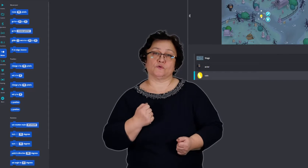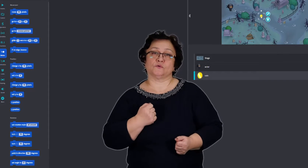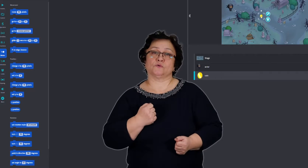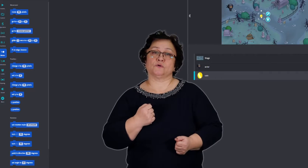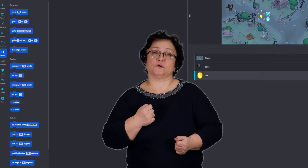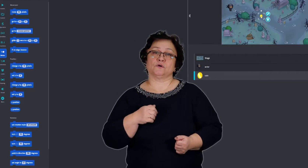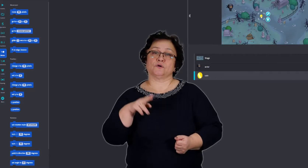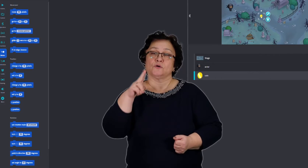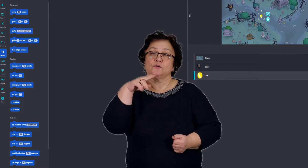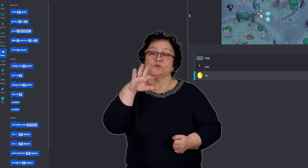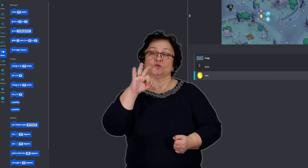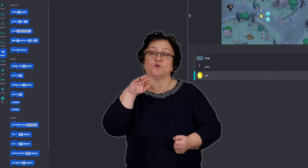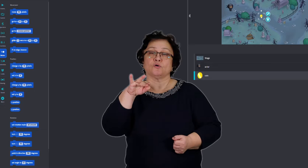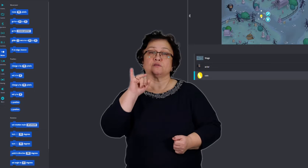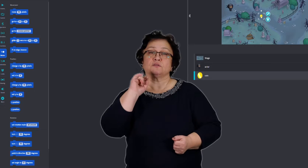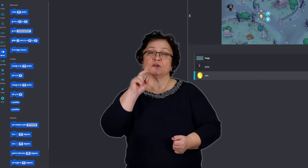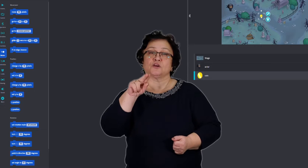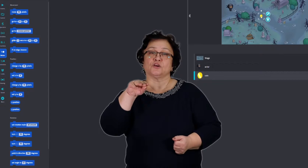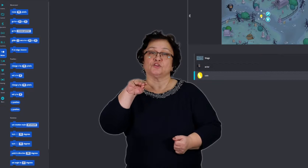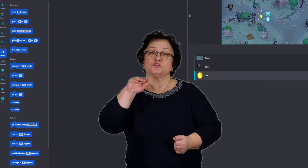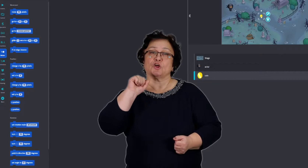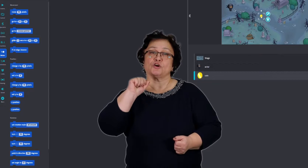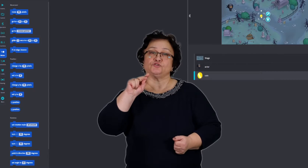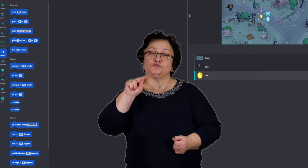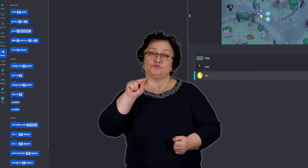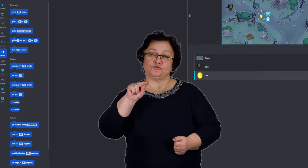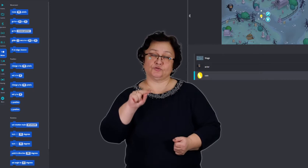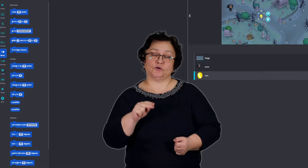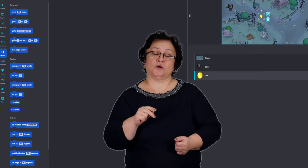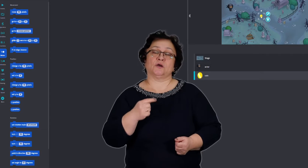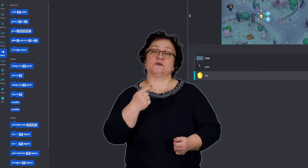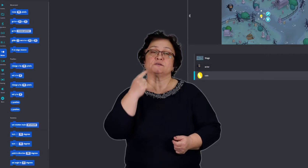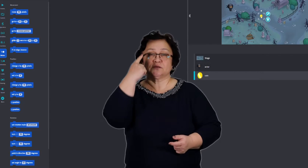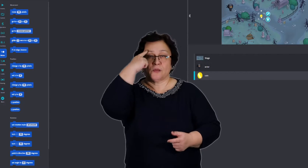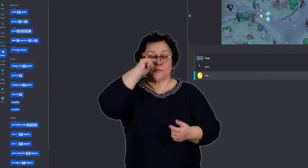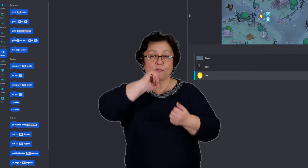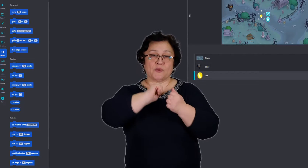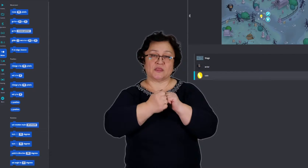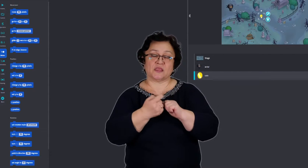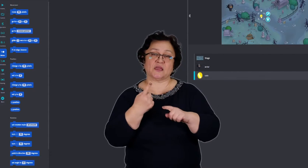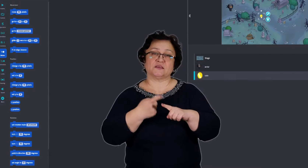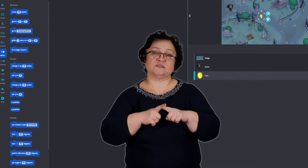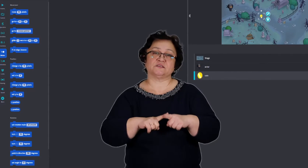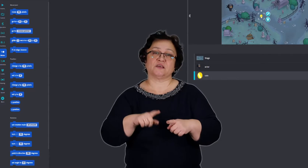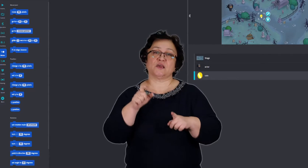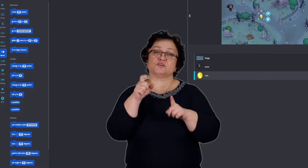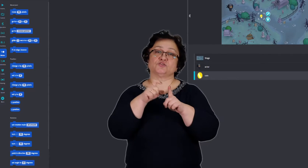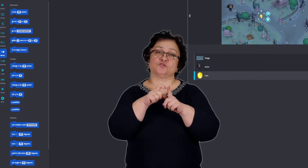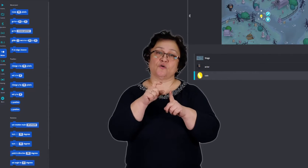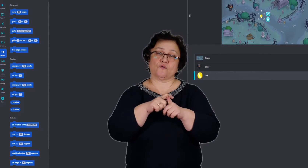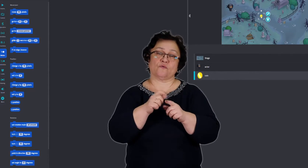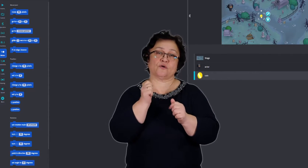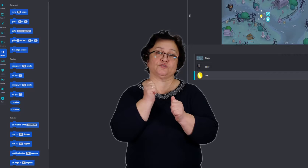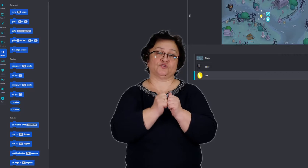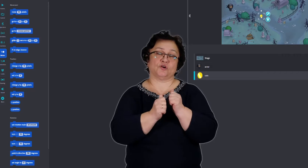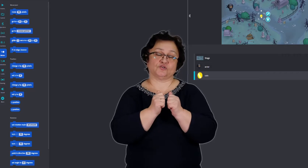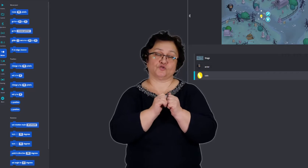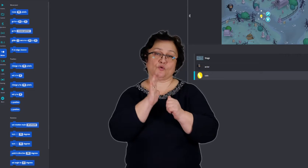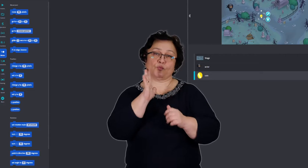Дотик – це touch. Запам'ятай це слово, ми будемо часто його використовувати.